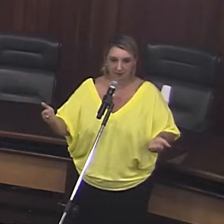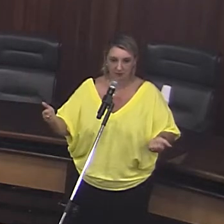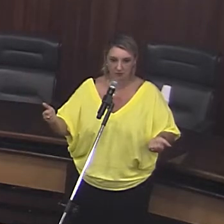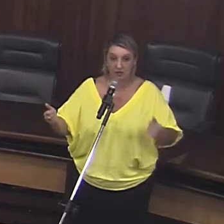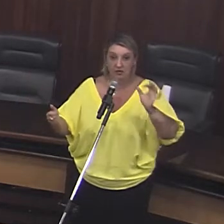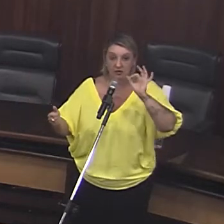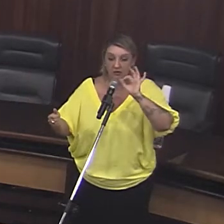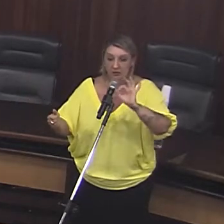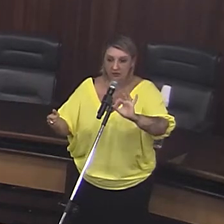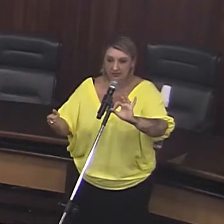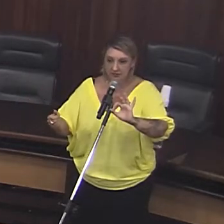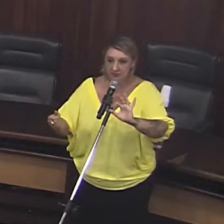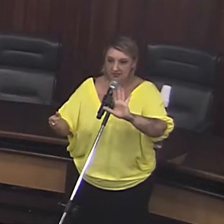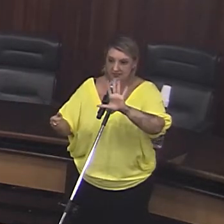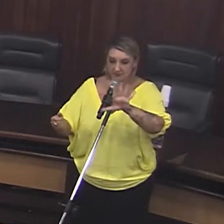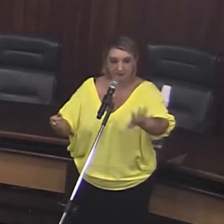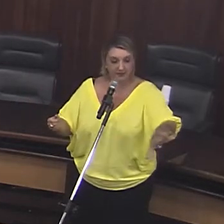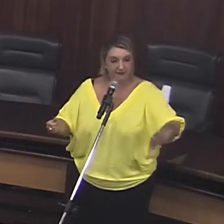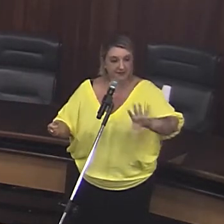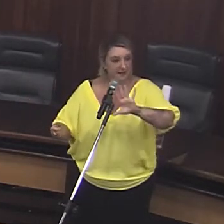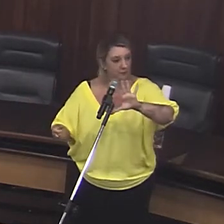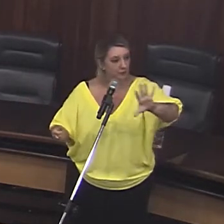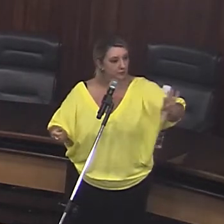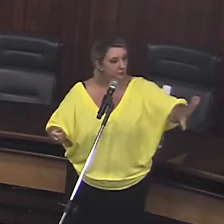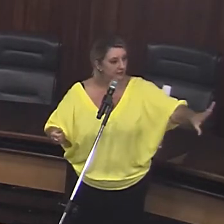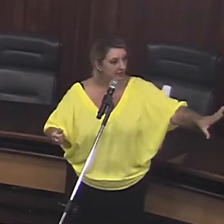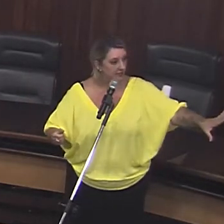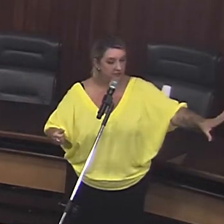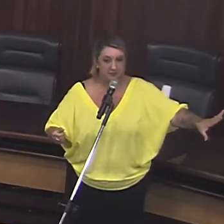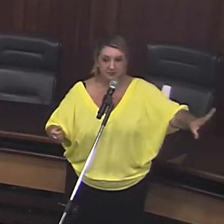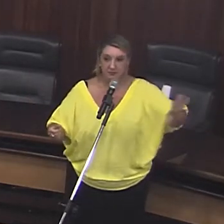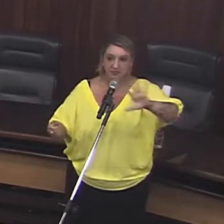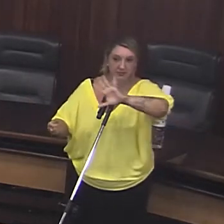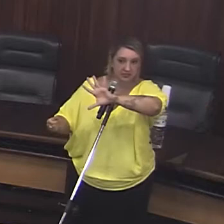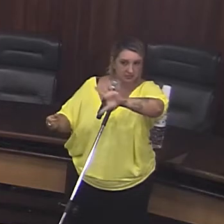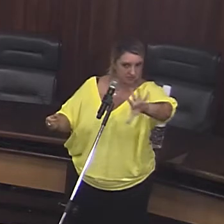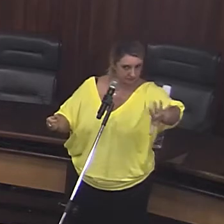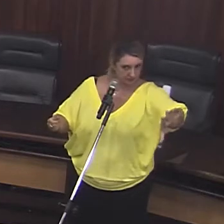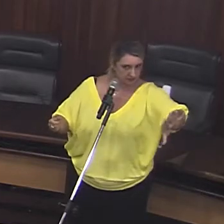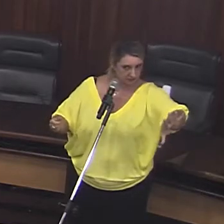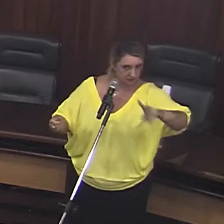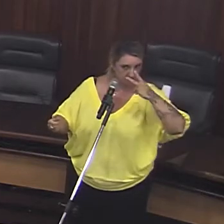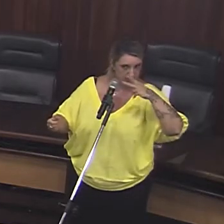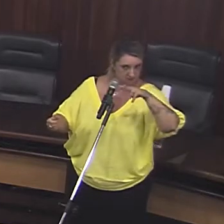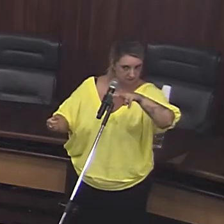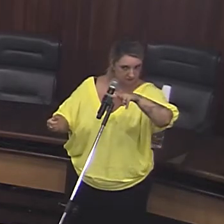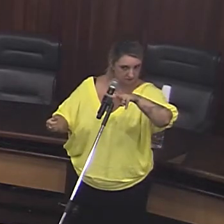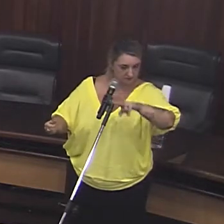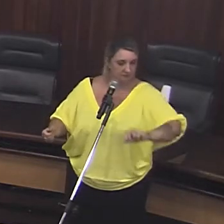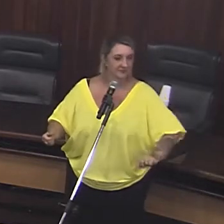bom? Outra coisa, para ficar muito claro aqui, principalmente para quem já sabe Libras.